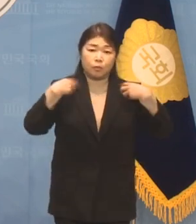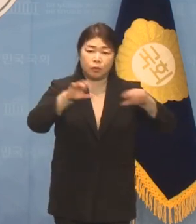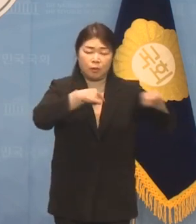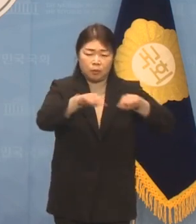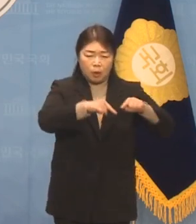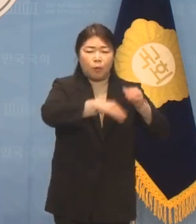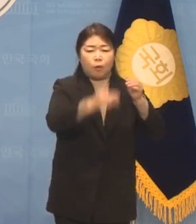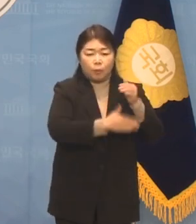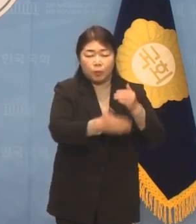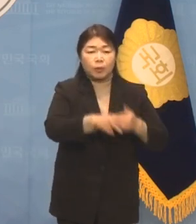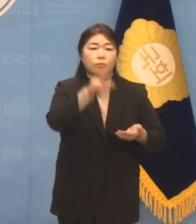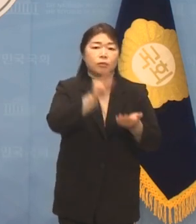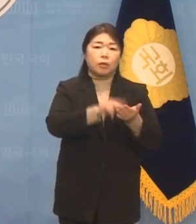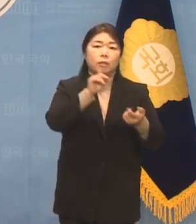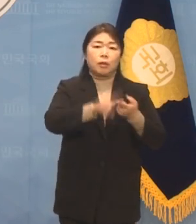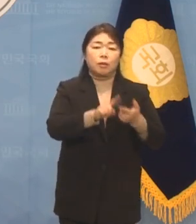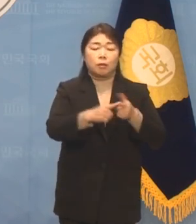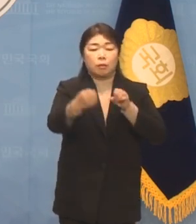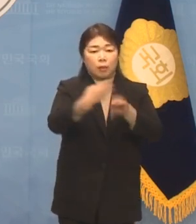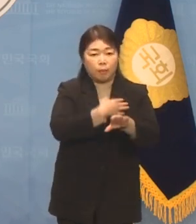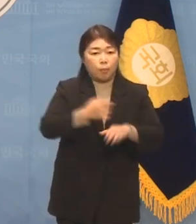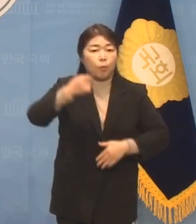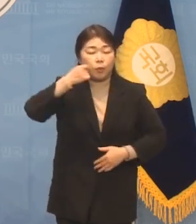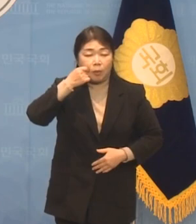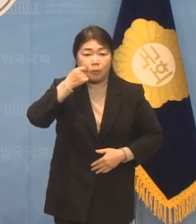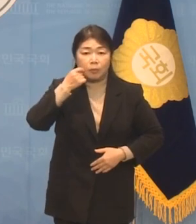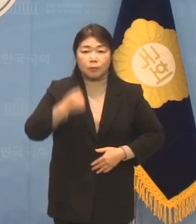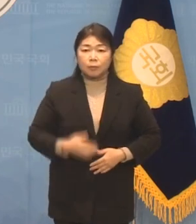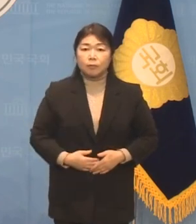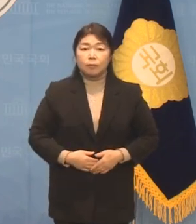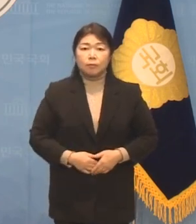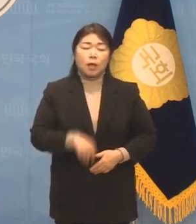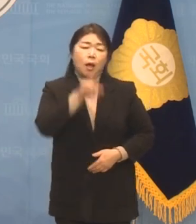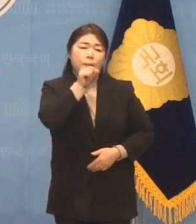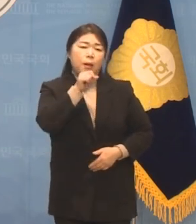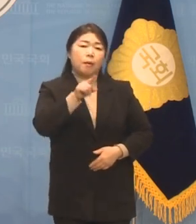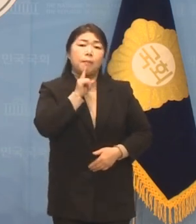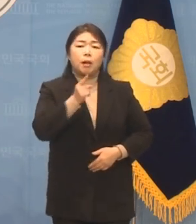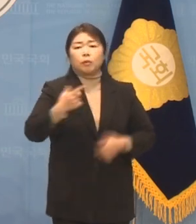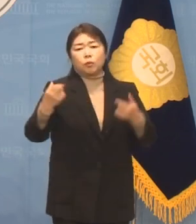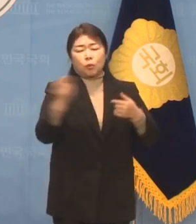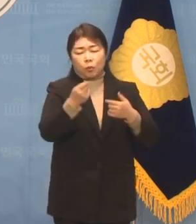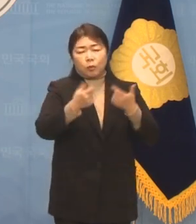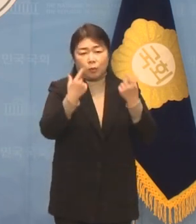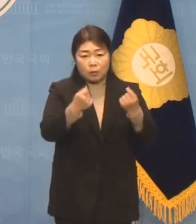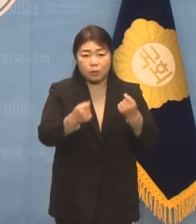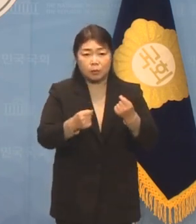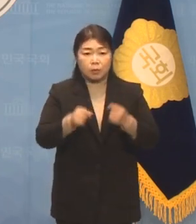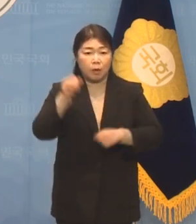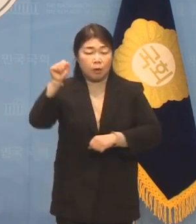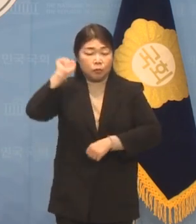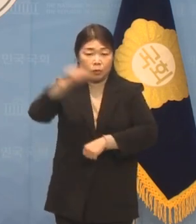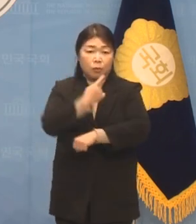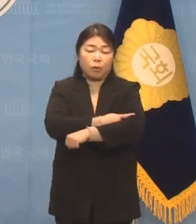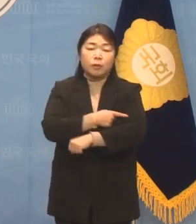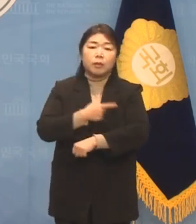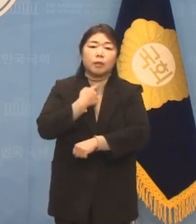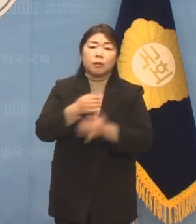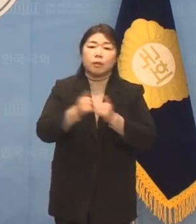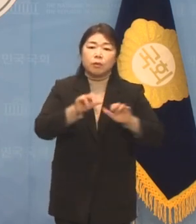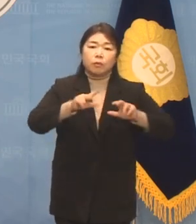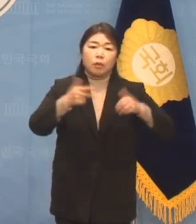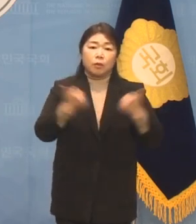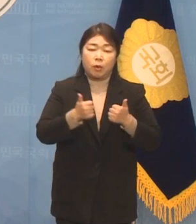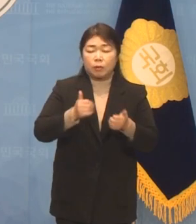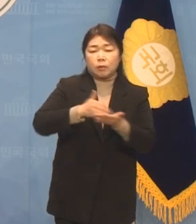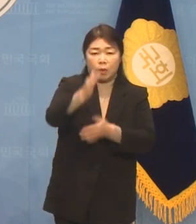대해서는 한마디도 제대로 답하지 못하면서 앵무새처럼 운동권 청산만 읊어대는 모습이 한심하기